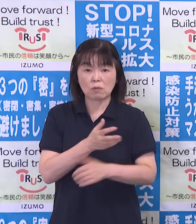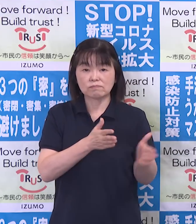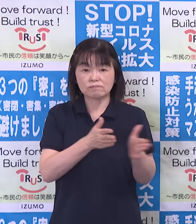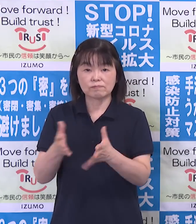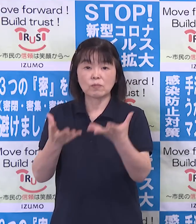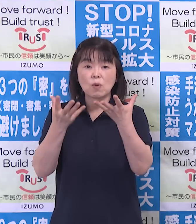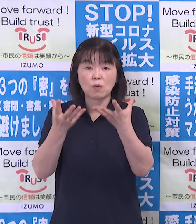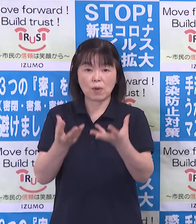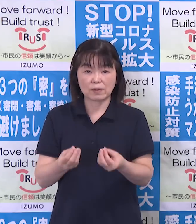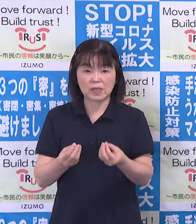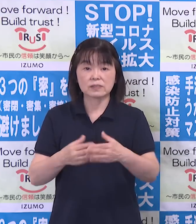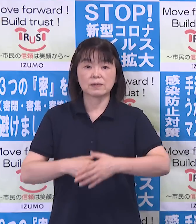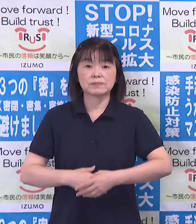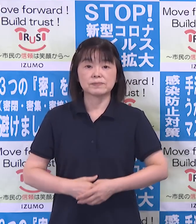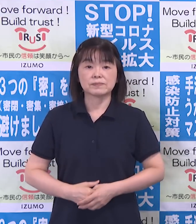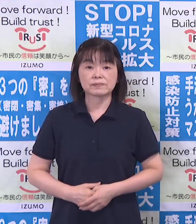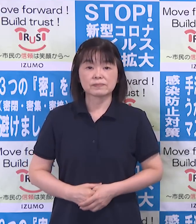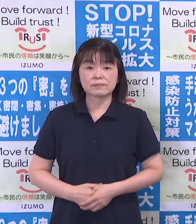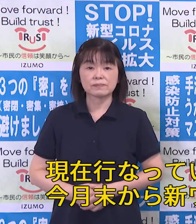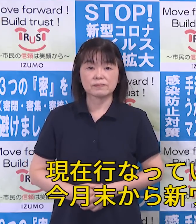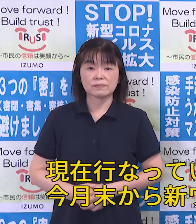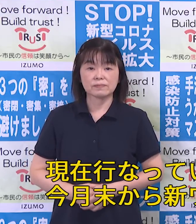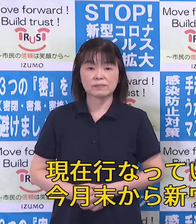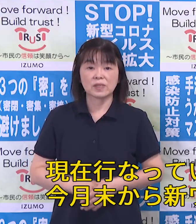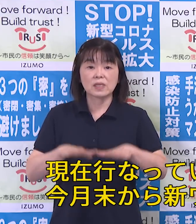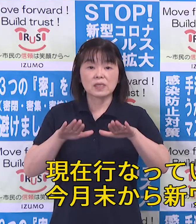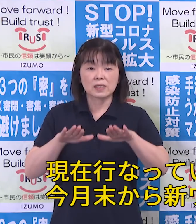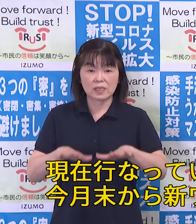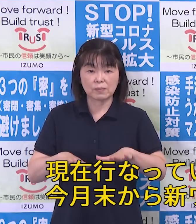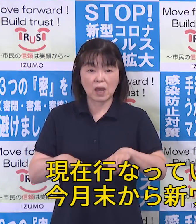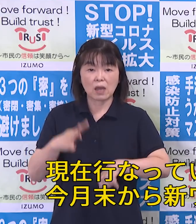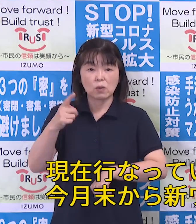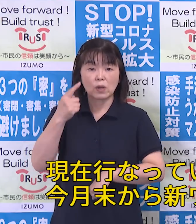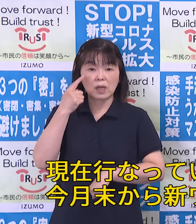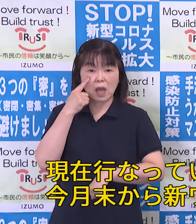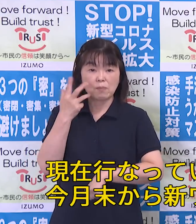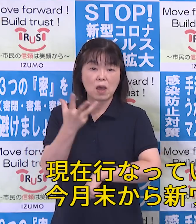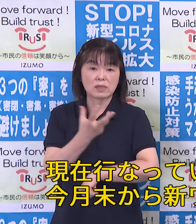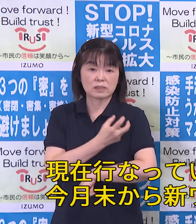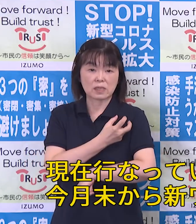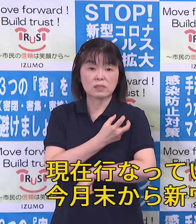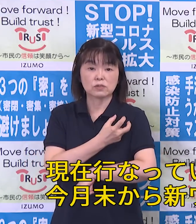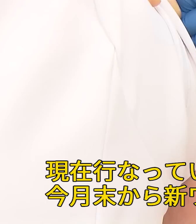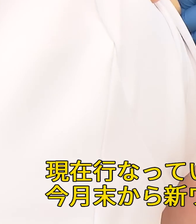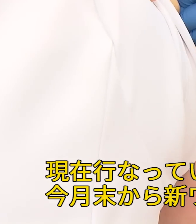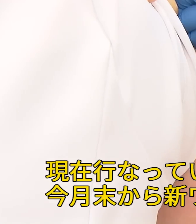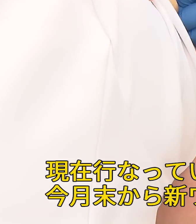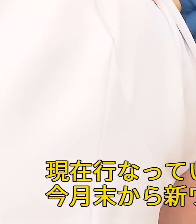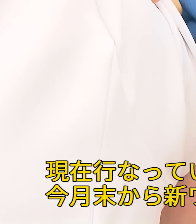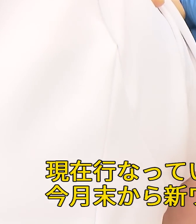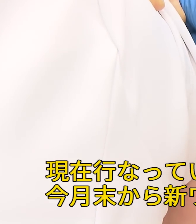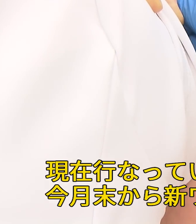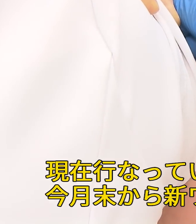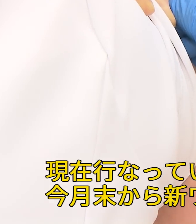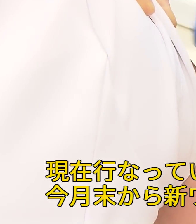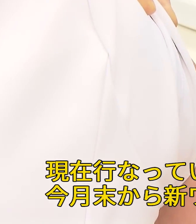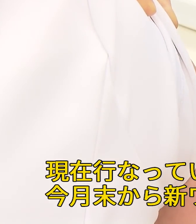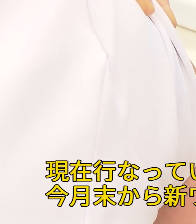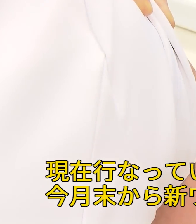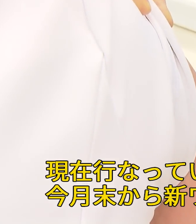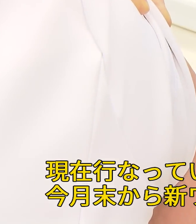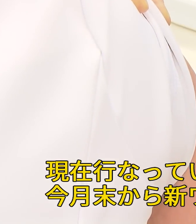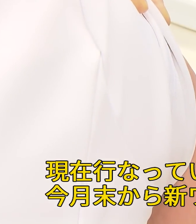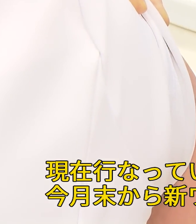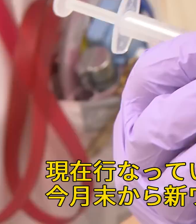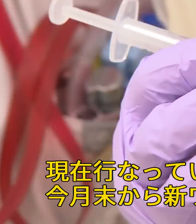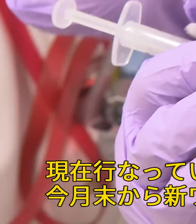整えました。まずは現在行っている4回目接種において、今月末から新ワクチン